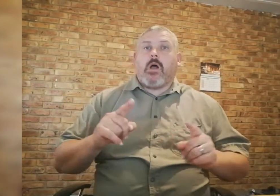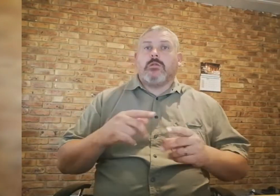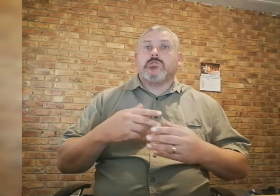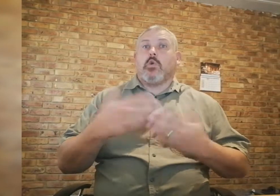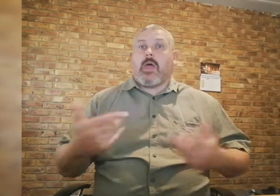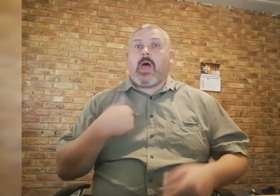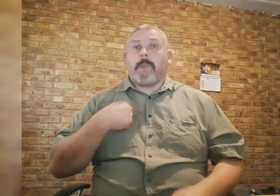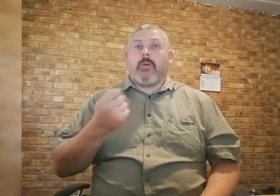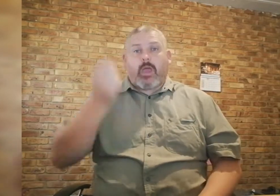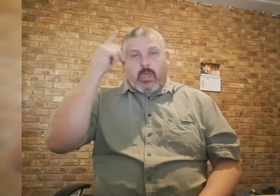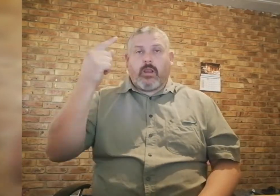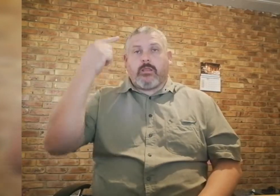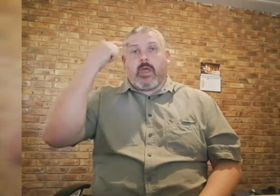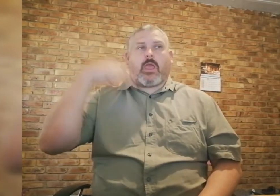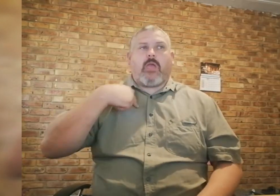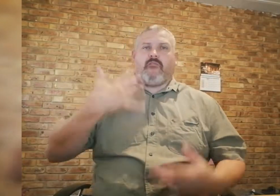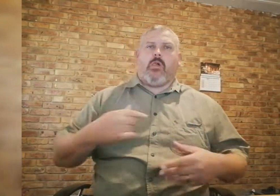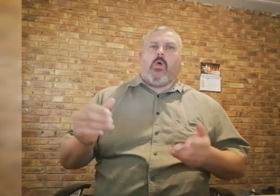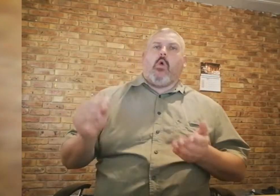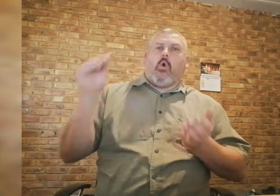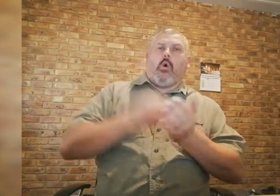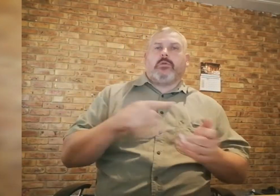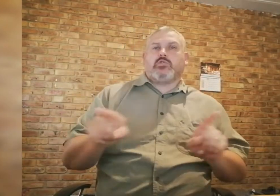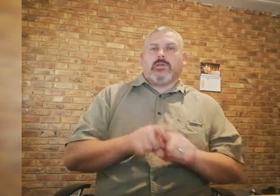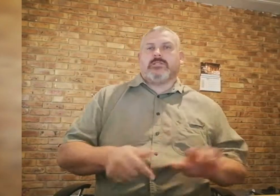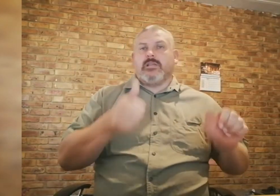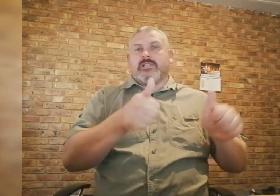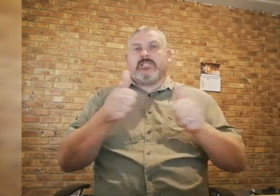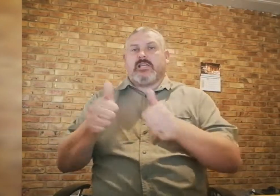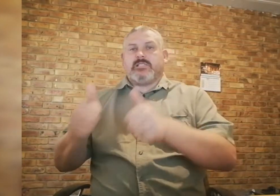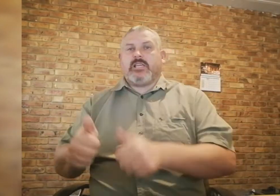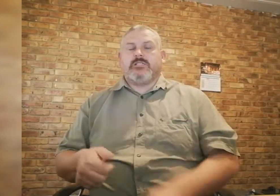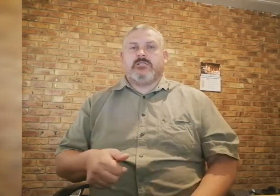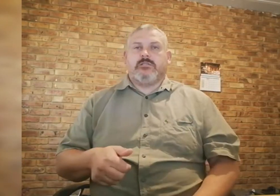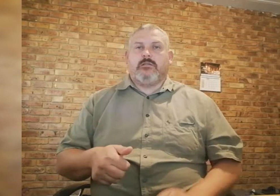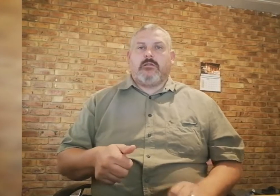Maar sodra ek begin, denk ek wel op soos 666